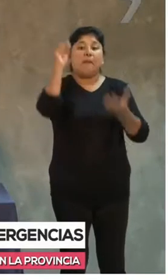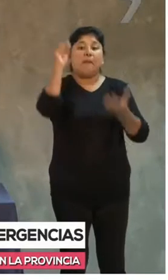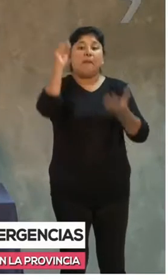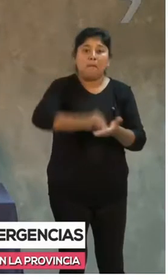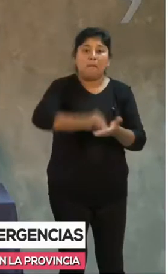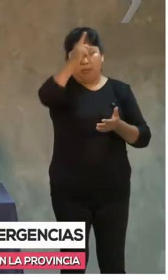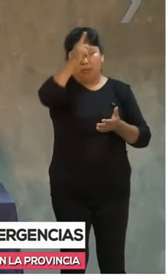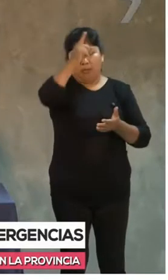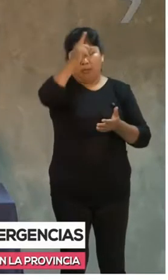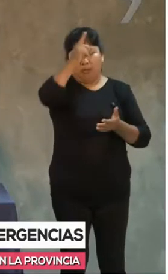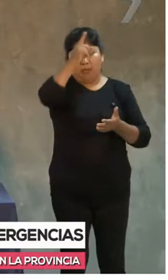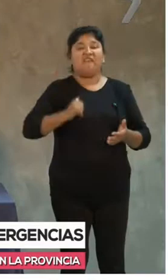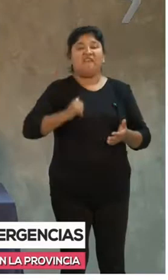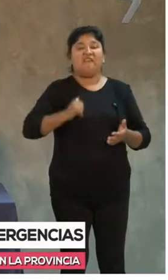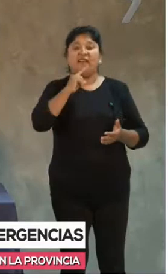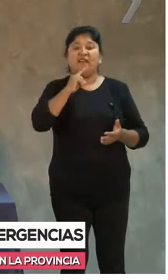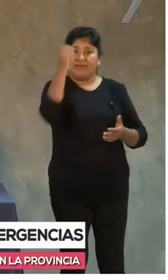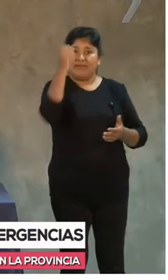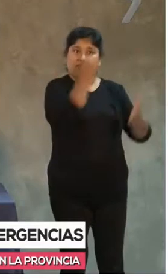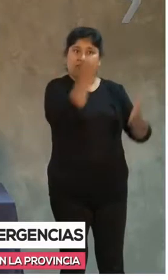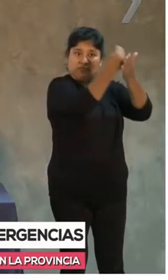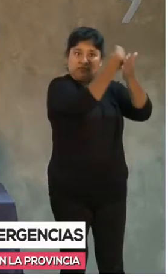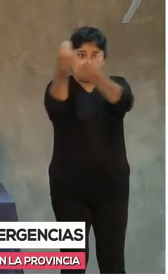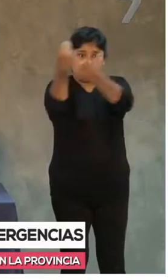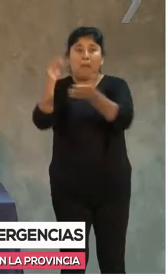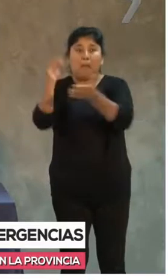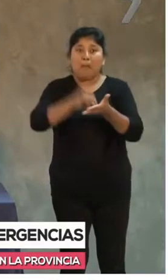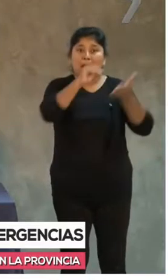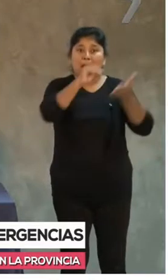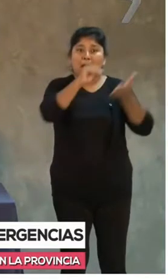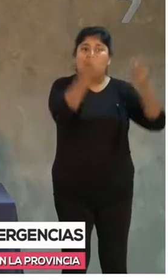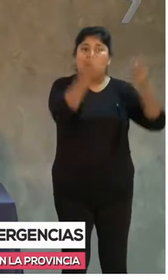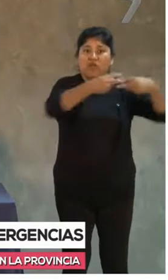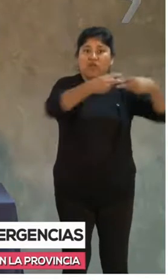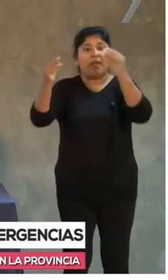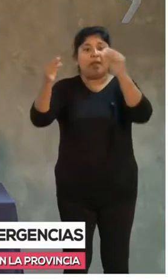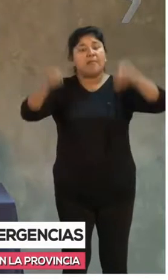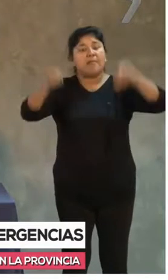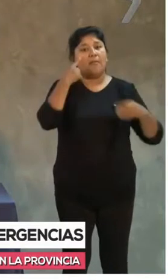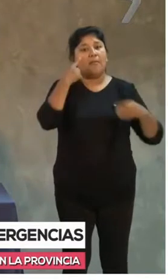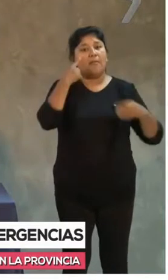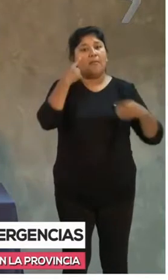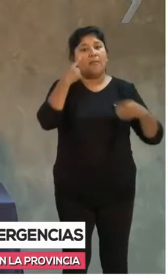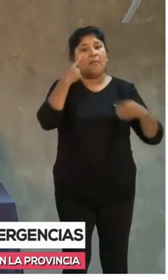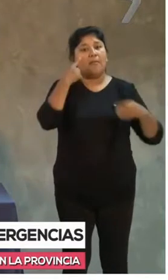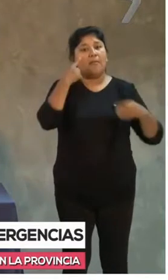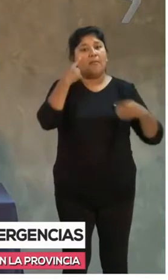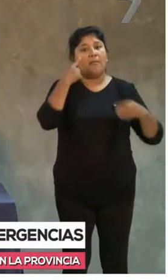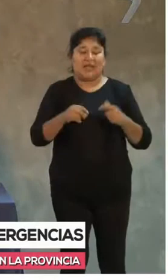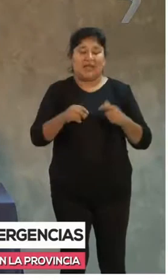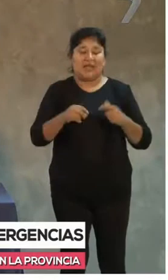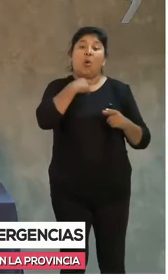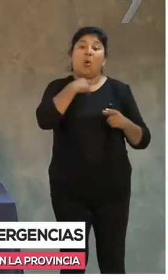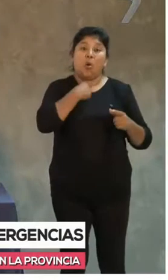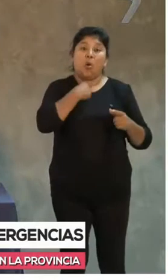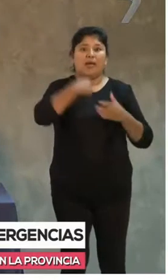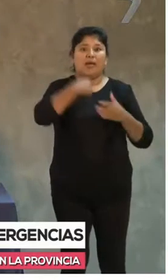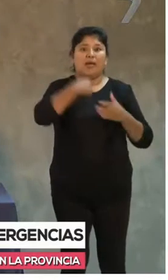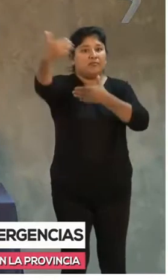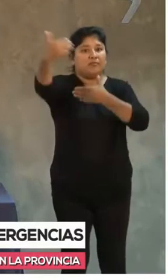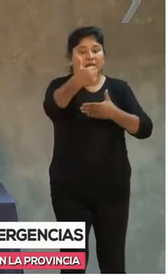porque consideramos que Jujuy tiene fronteras vulnerables todavía, a pesar de que hayan sacado una resolución con respecto a eso, necesitamos que eso se